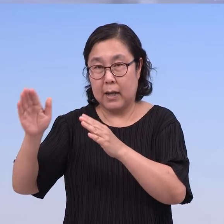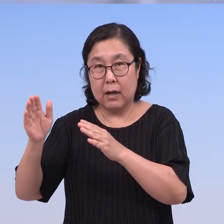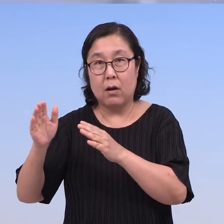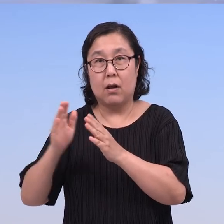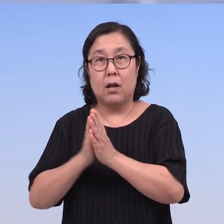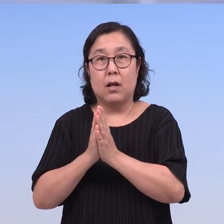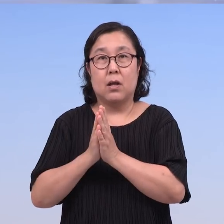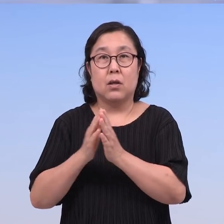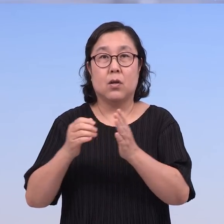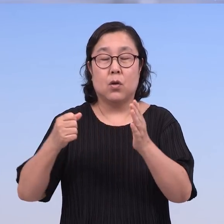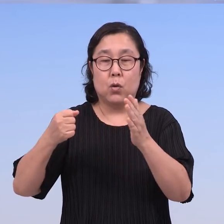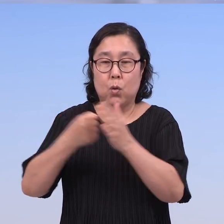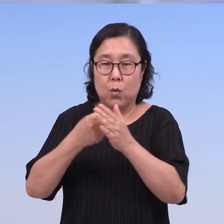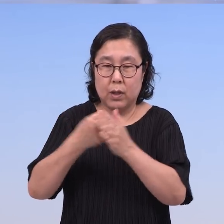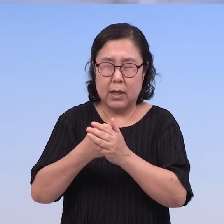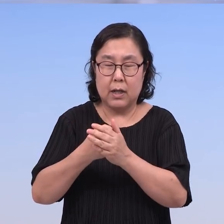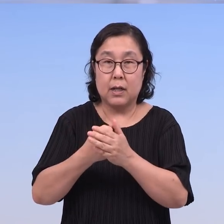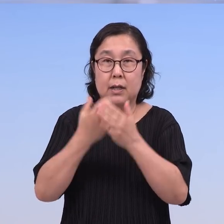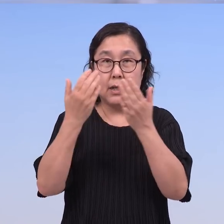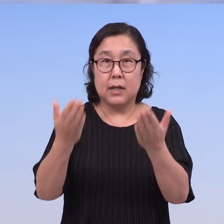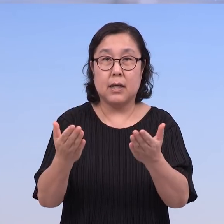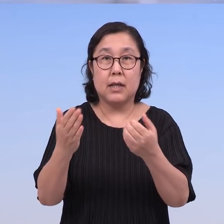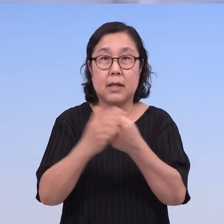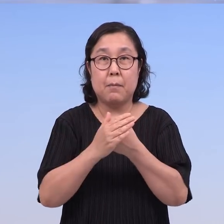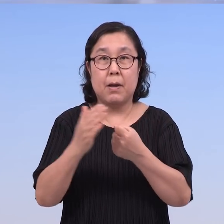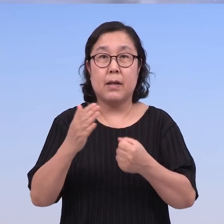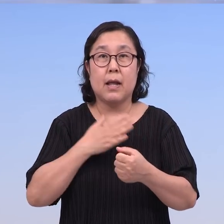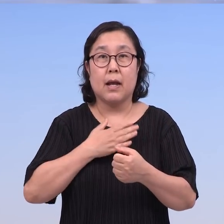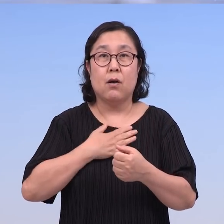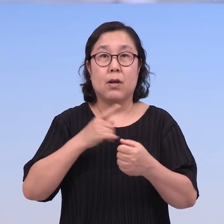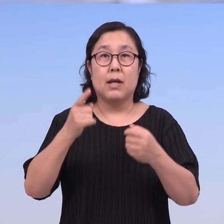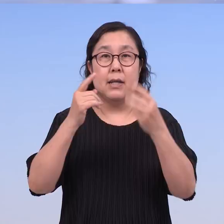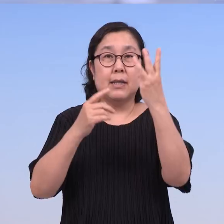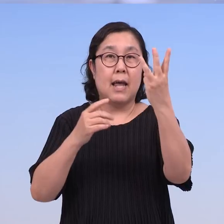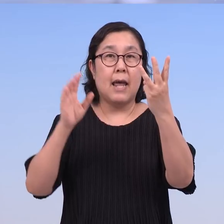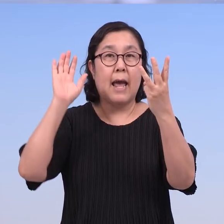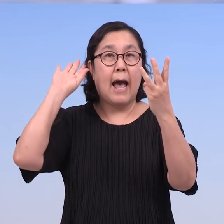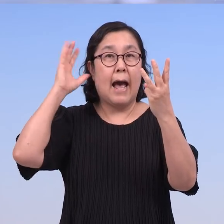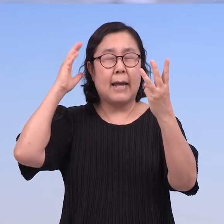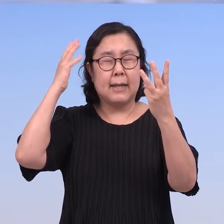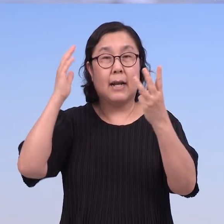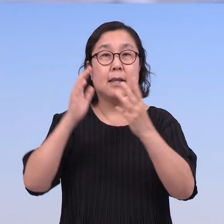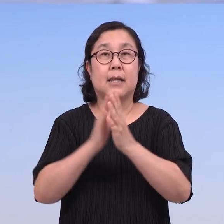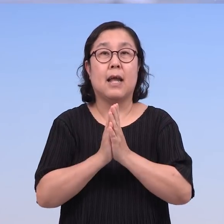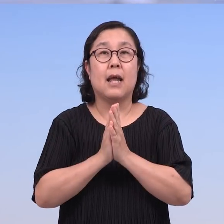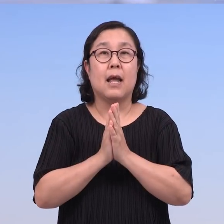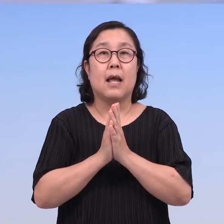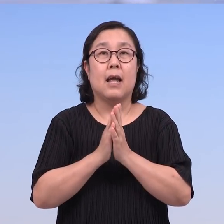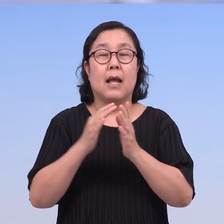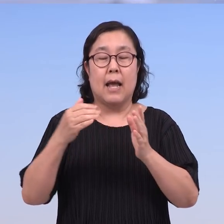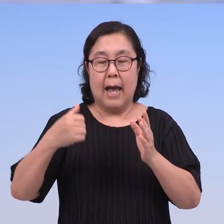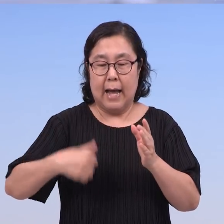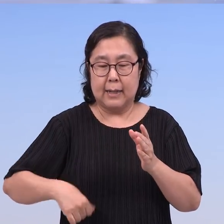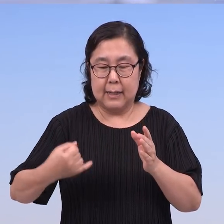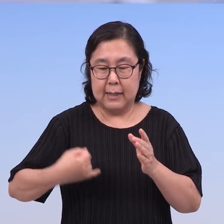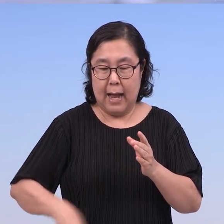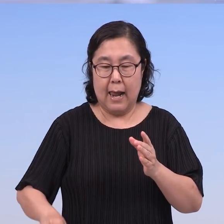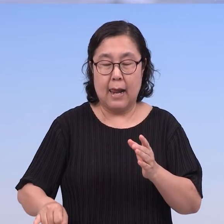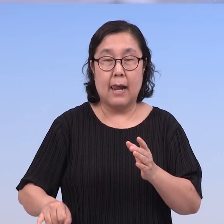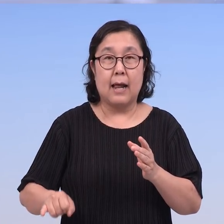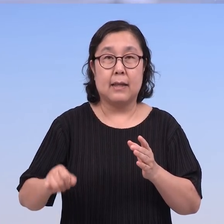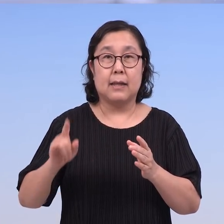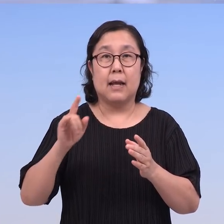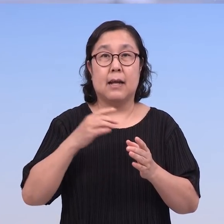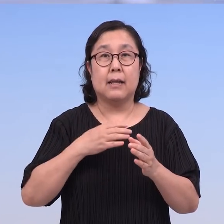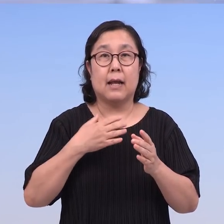걸, 그럴까봐 제가 용기를 드리는 차원에서, 제가 우리 새 아이들에게, 우리 집에 그 아들, 딸 이제